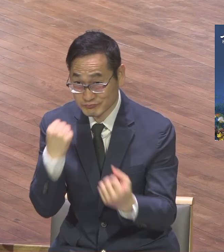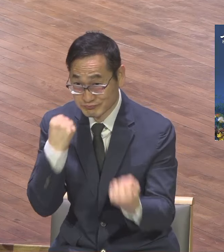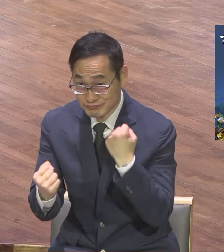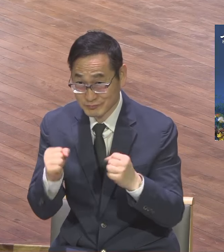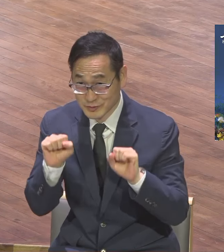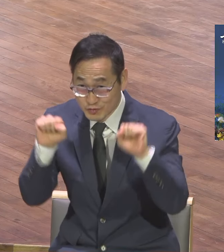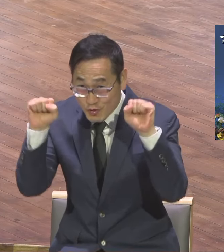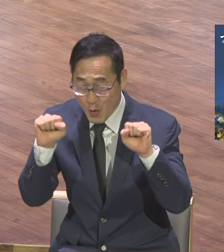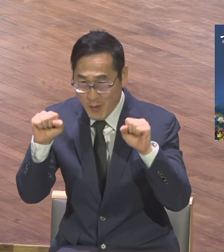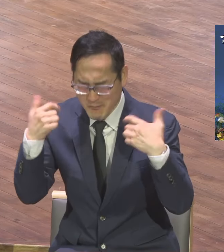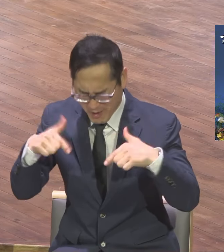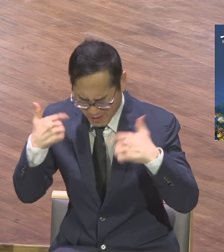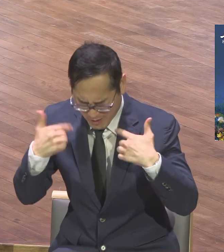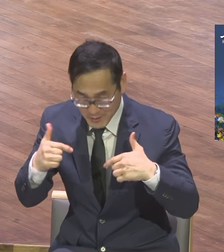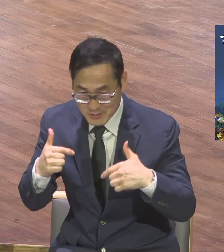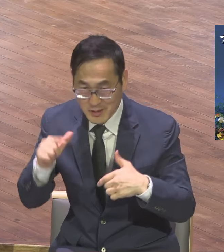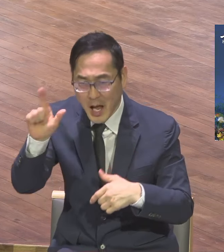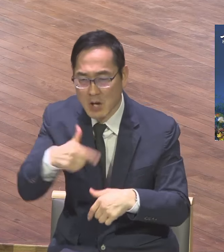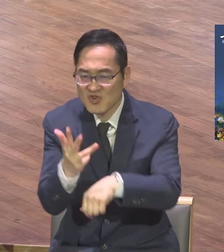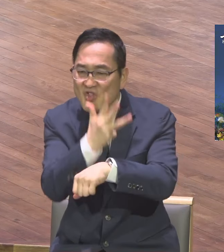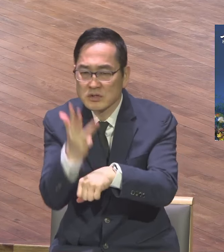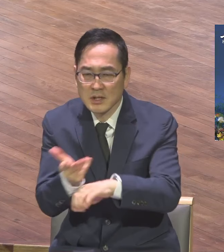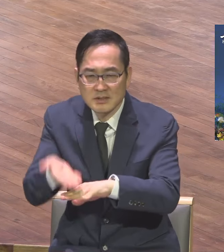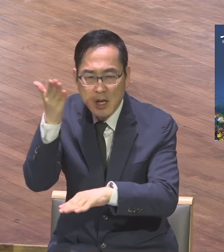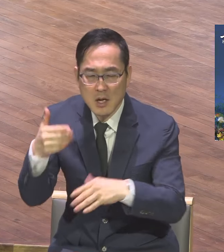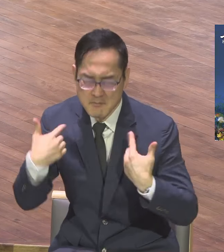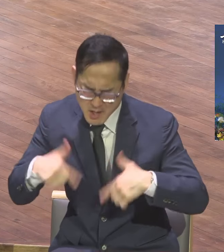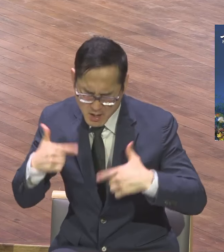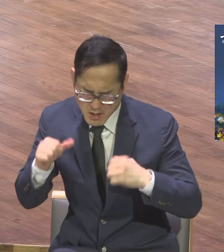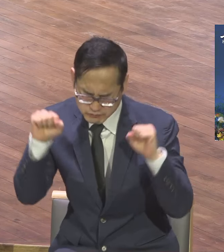않고, 최소 8시간 이상, 그렇게